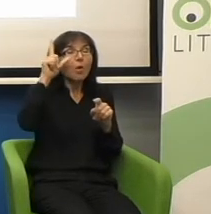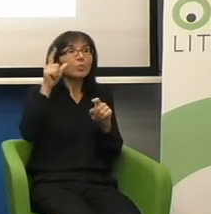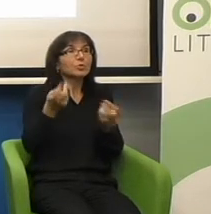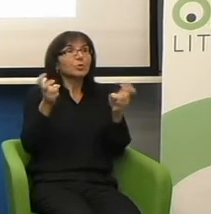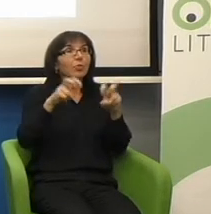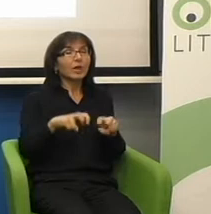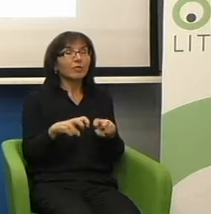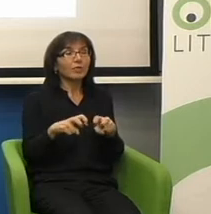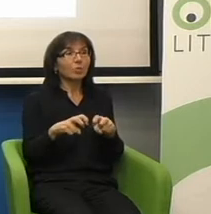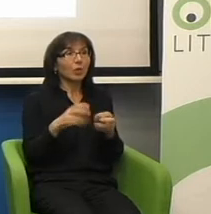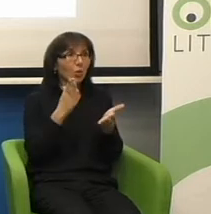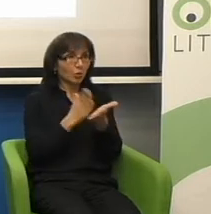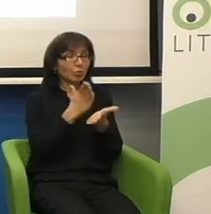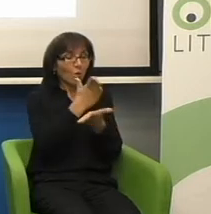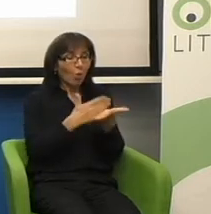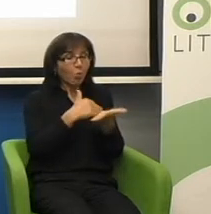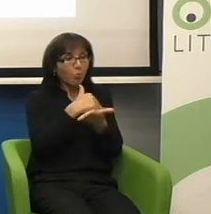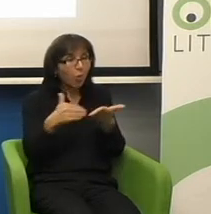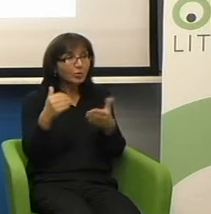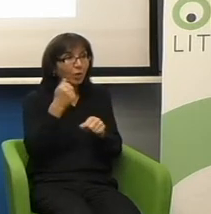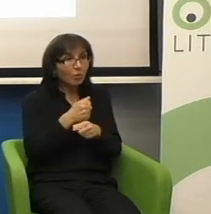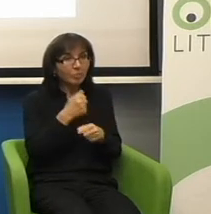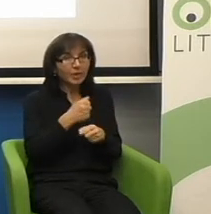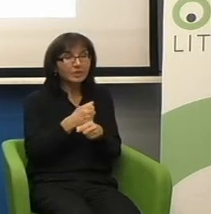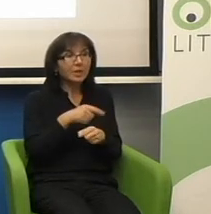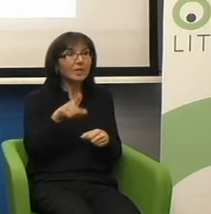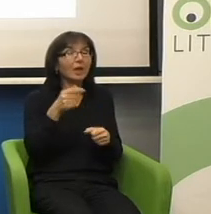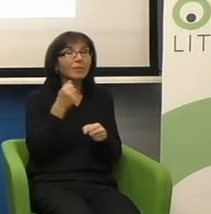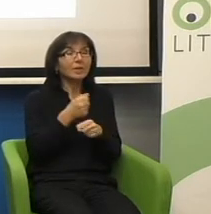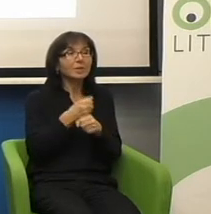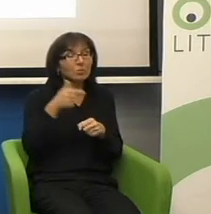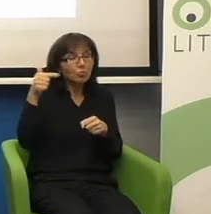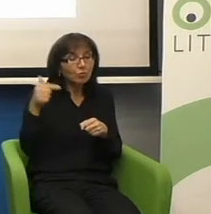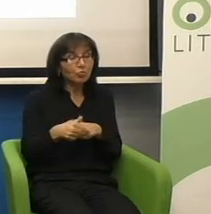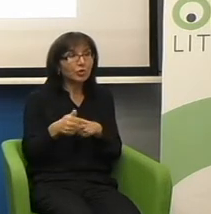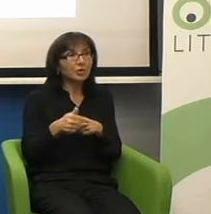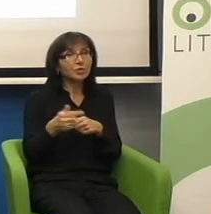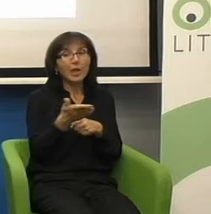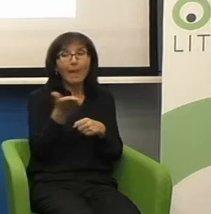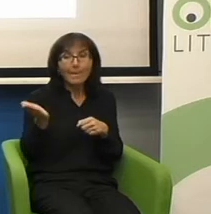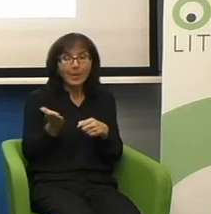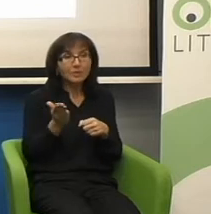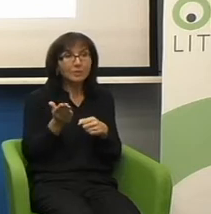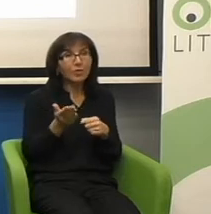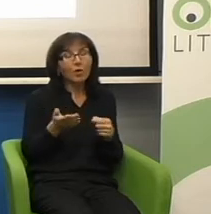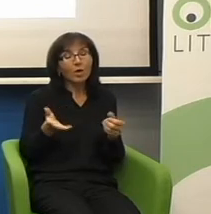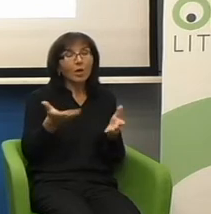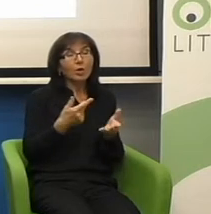gdzieś zaczął się pojawiać podział pracy. No i przy tej pracy, jak sądzę, musieliście się państwo zmierzyć z ogromną